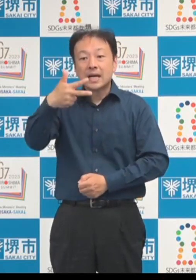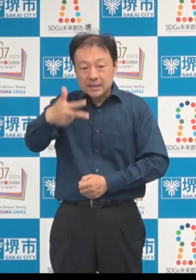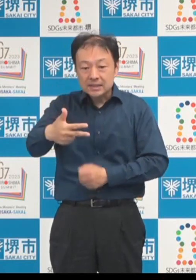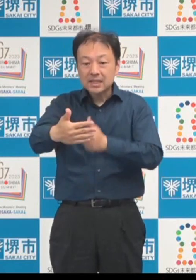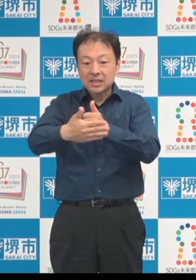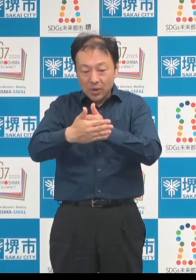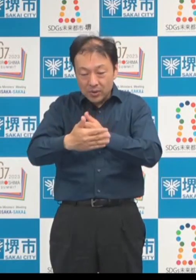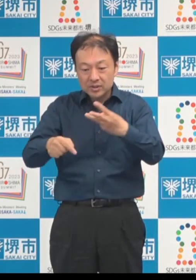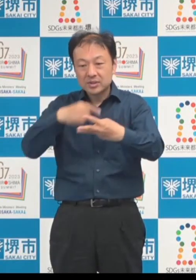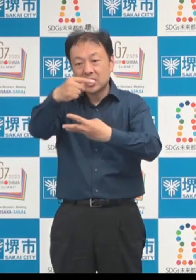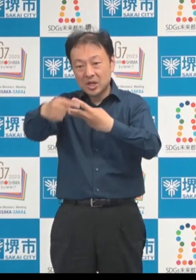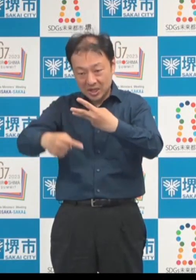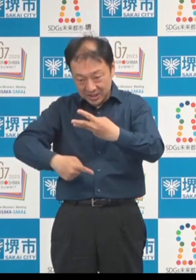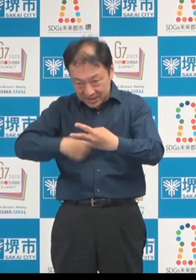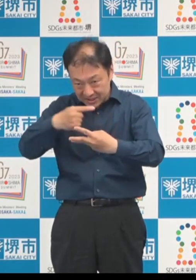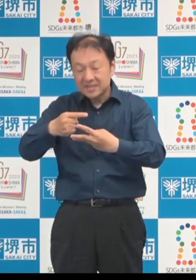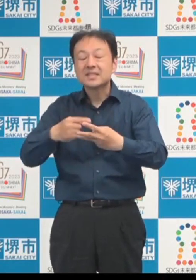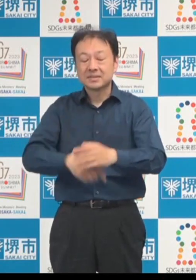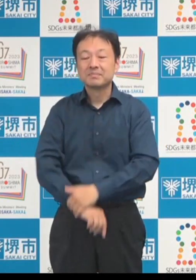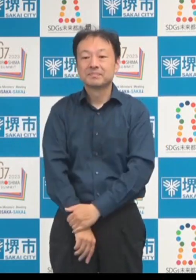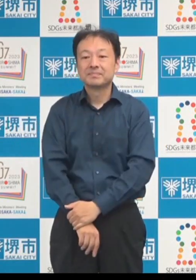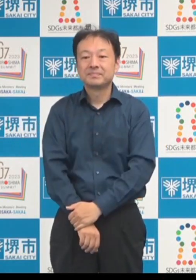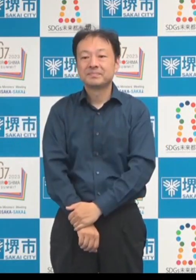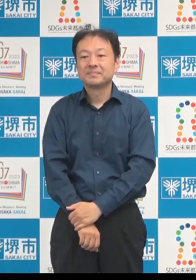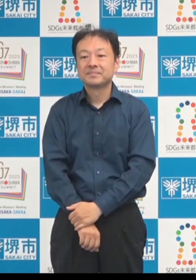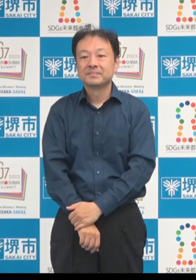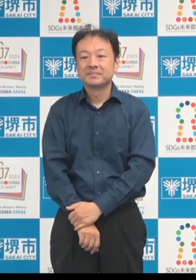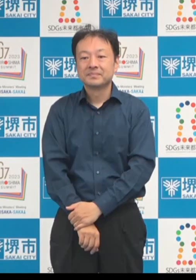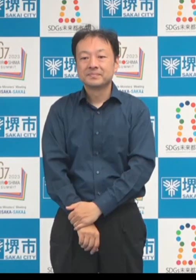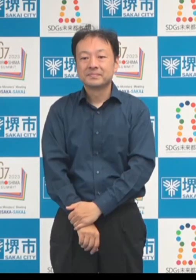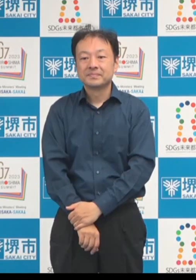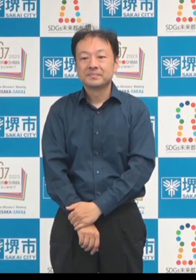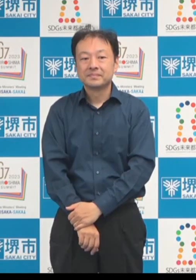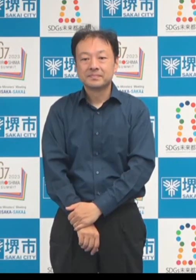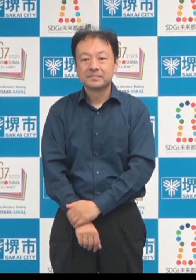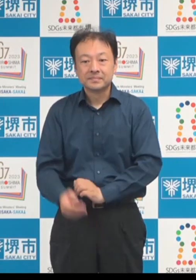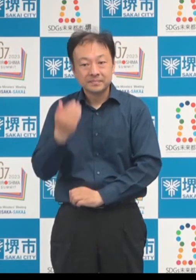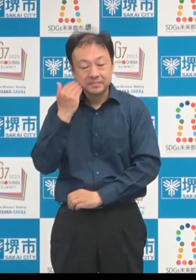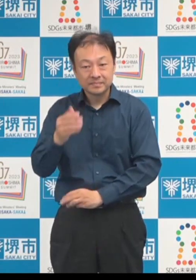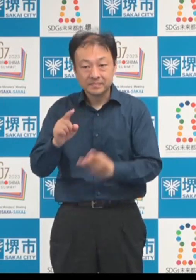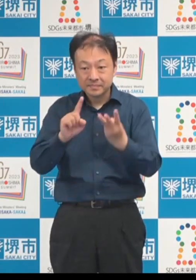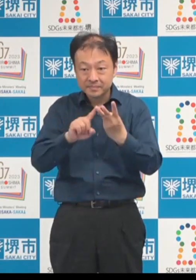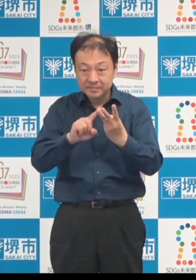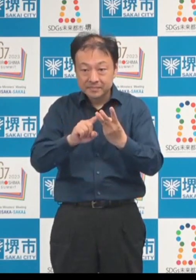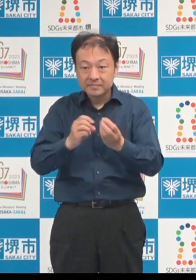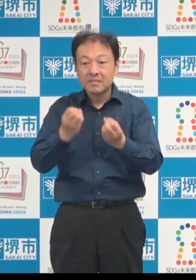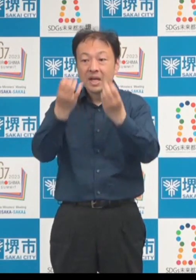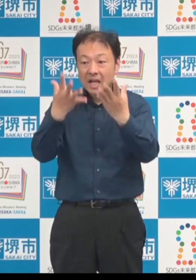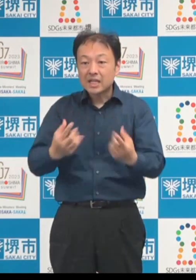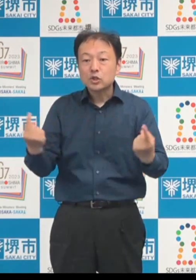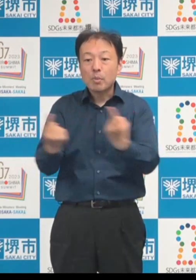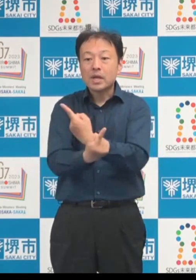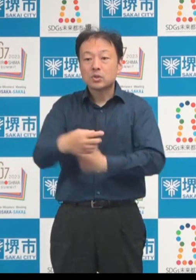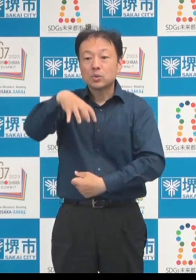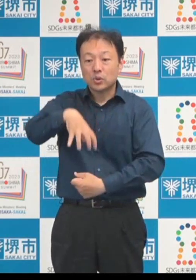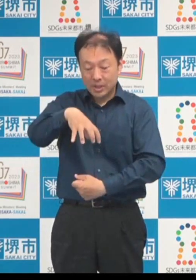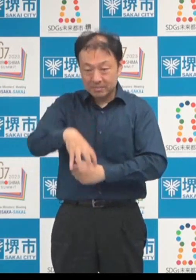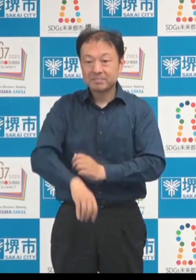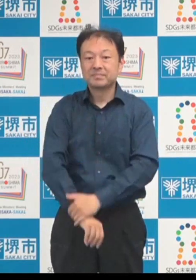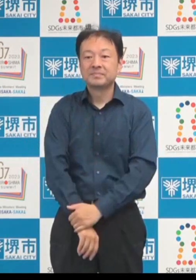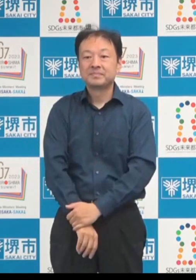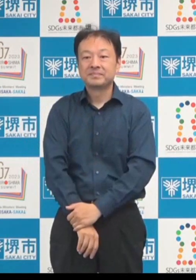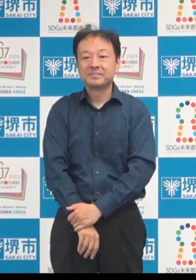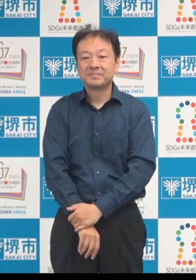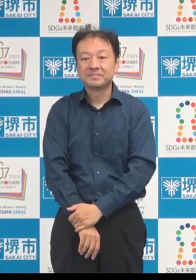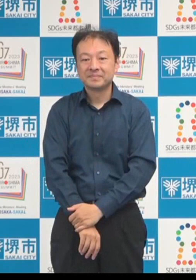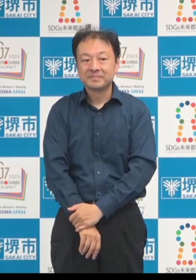しているというふうに考えていただければと思います。 あと最後、そのイノベーション拠点なんですけれども、そもそもイノベーション拠点なんですが、そもそ